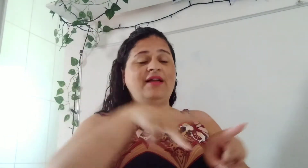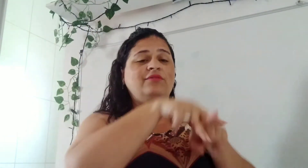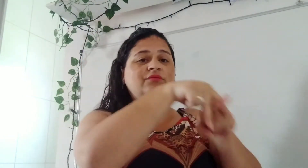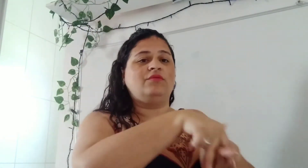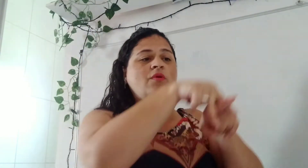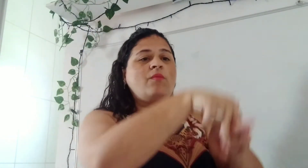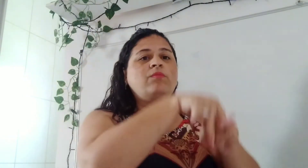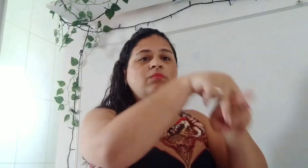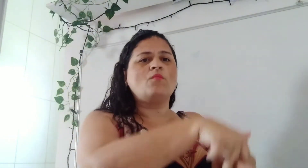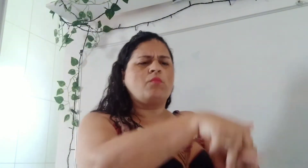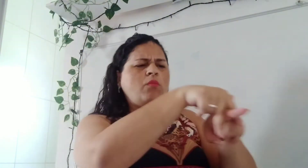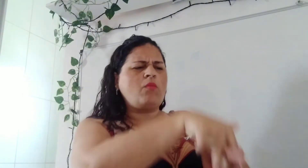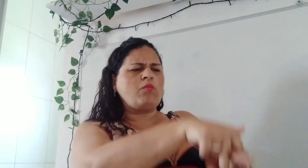cavalo.